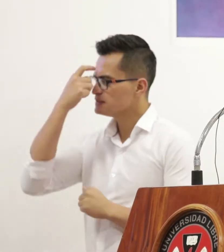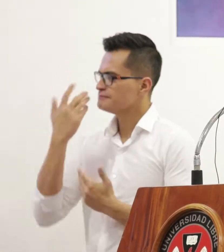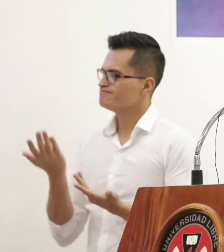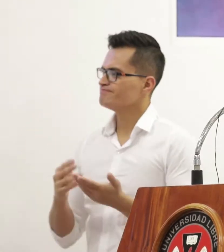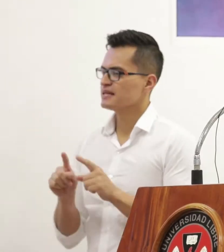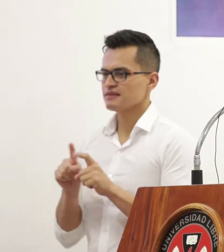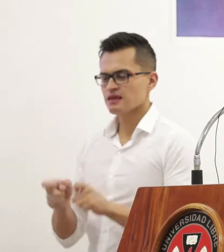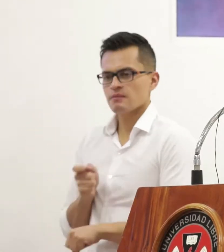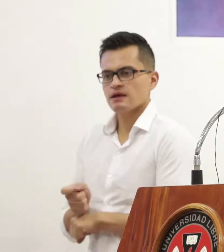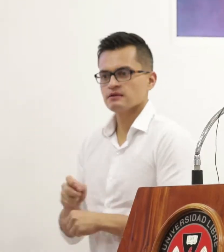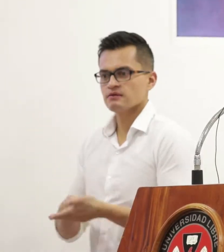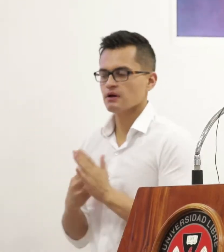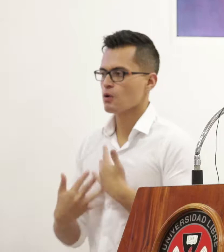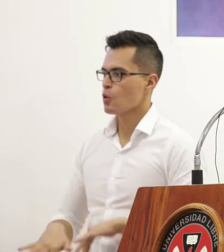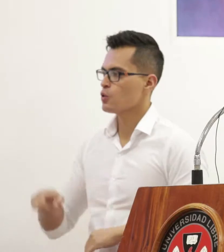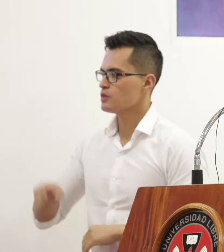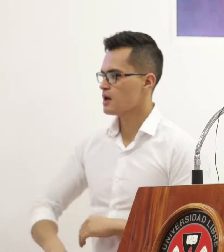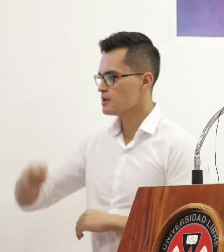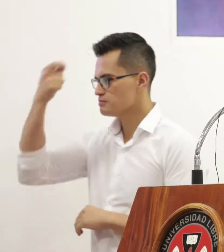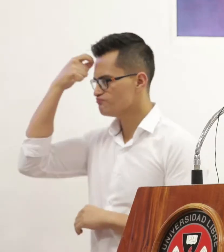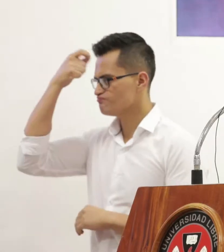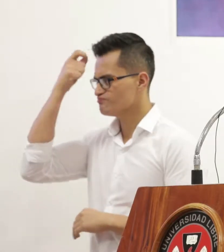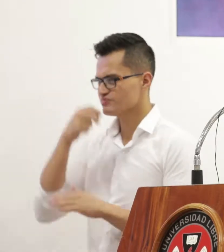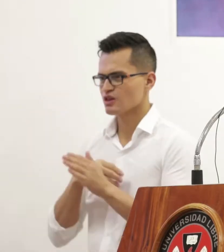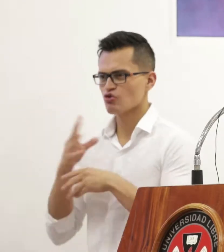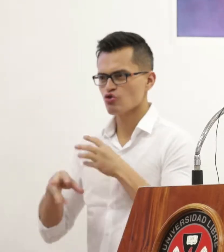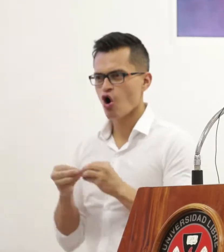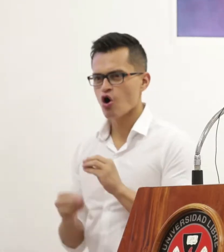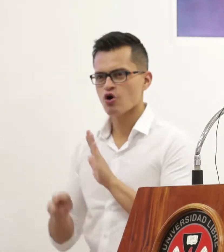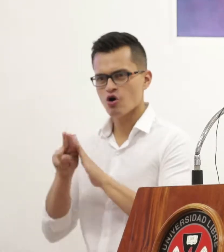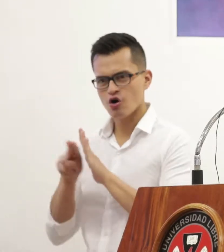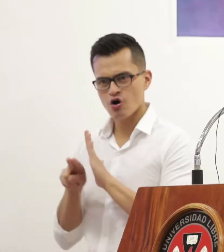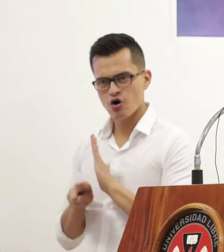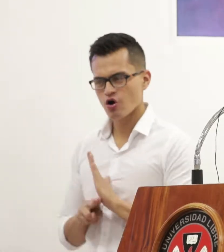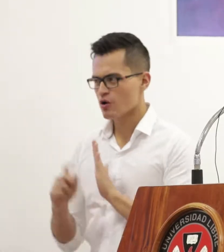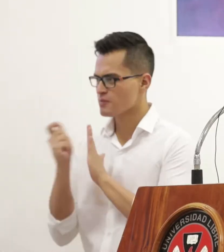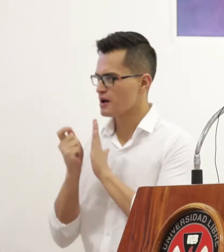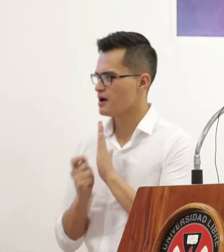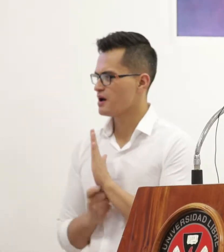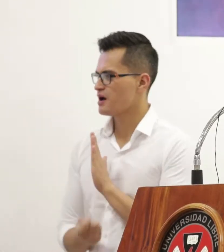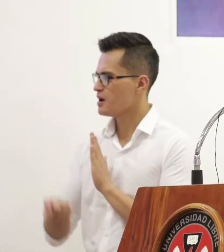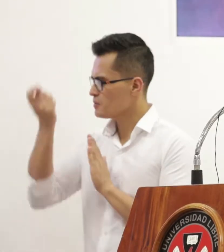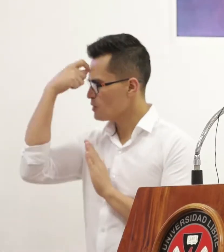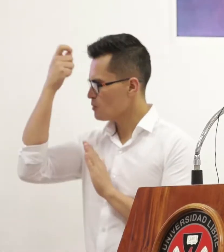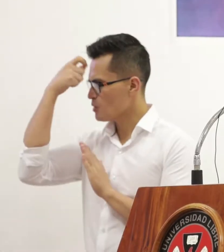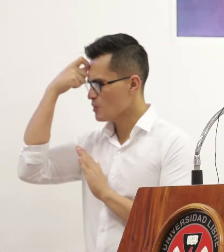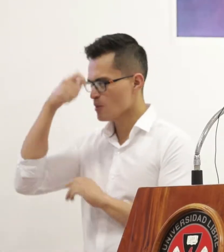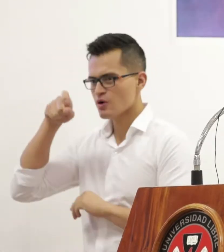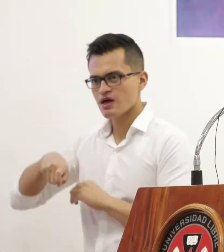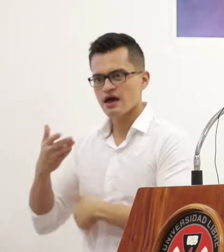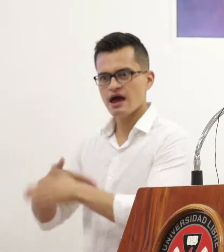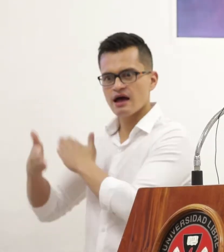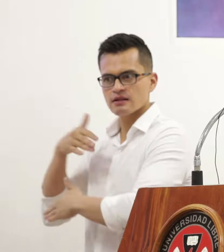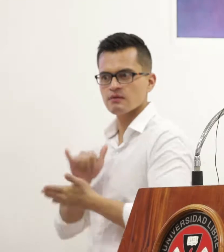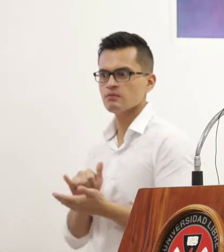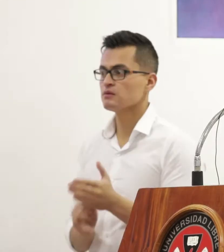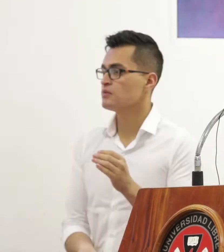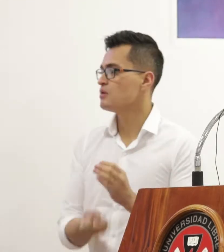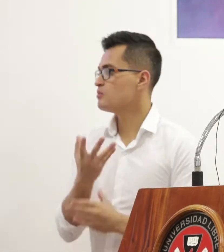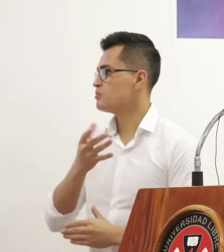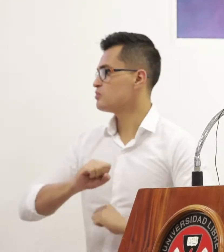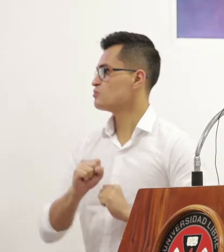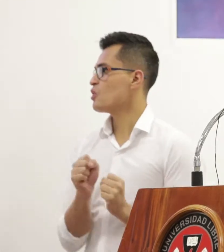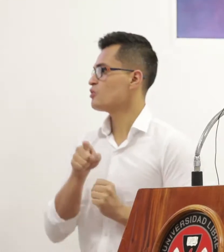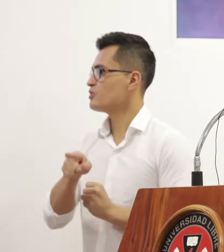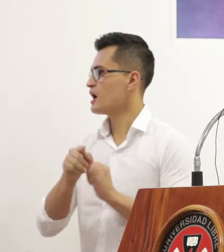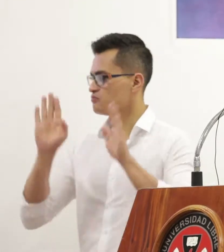esencialmente en repetir de memoria las normas de los códigos, en aprender una jurisprudencia que se expedía desde Bogotá en